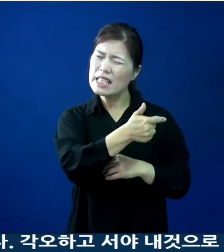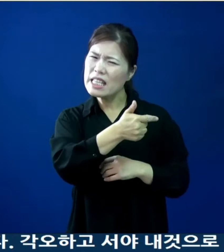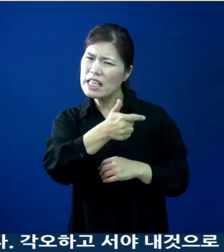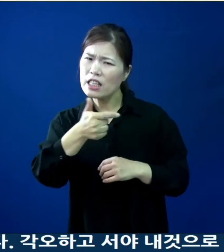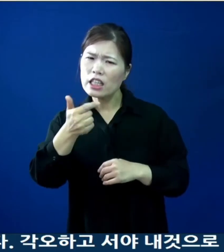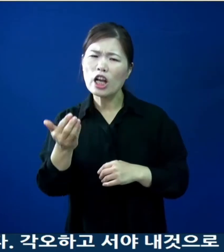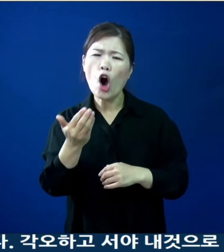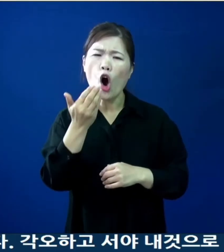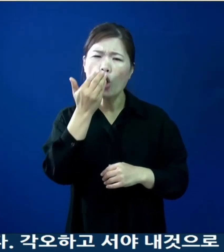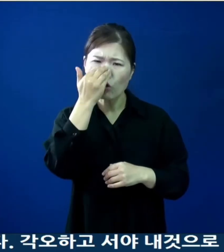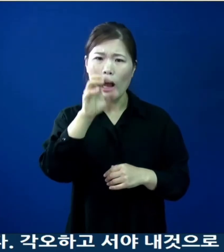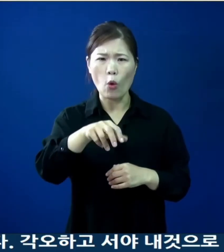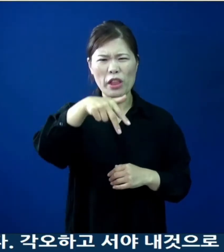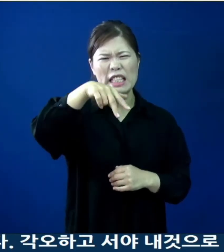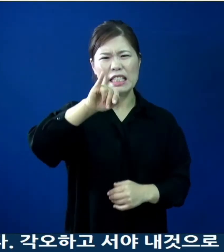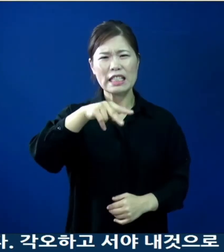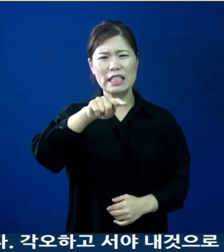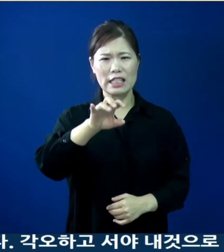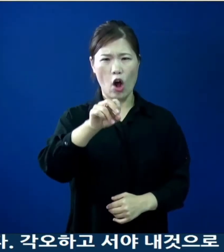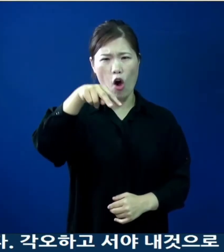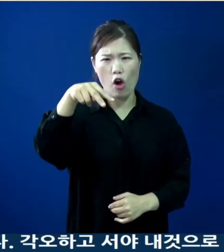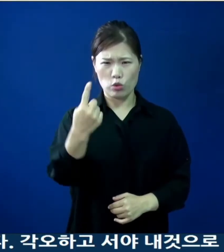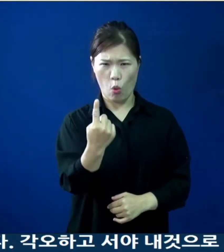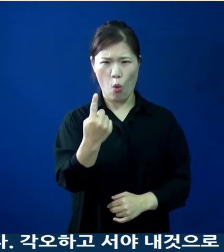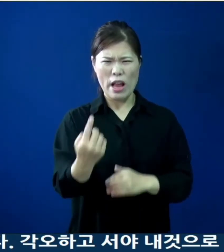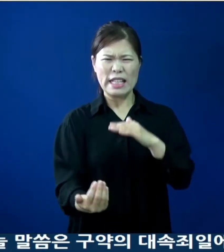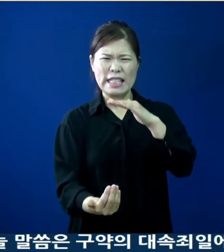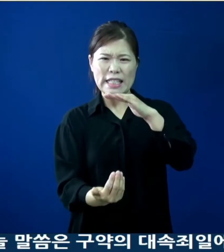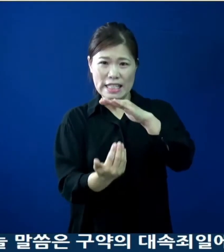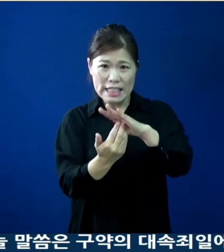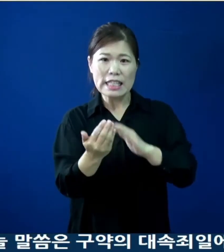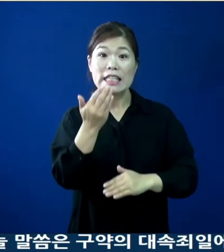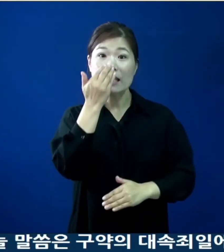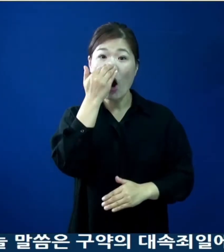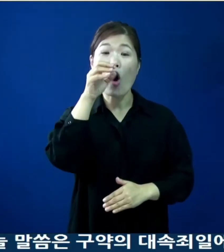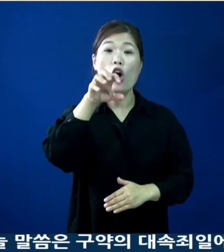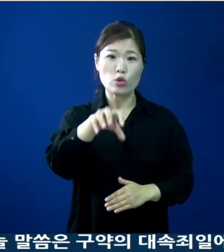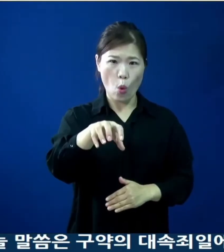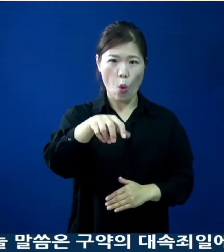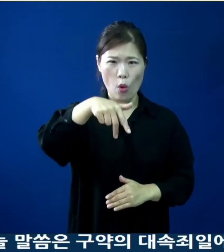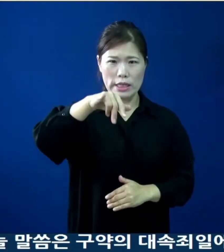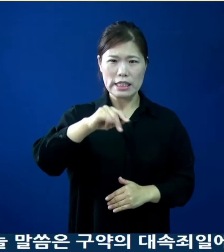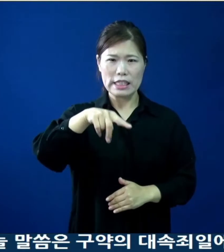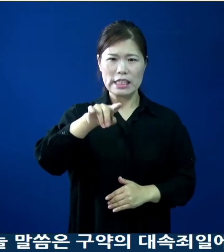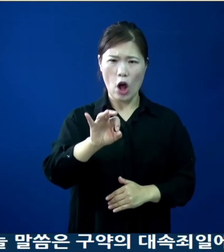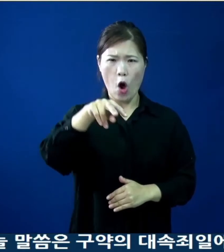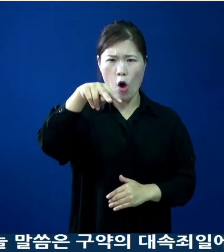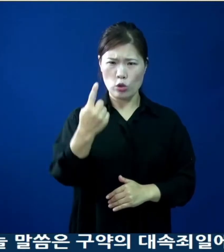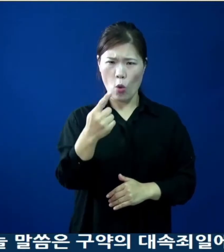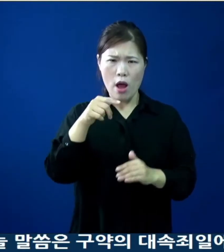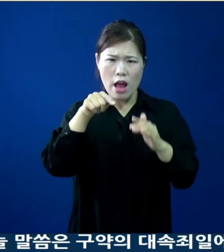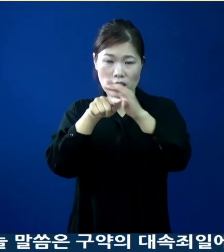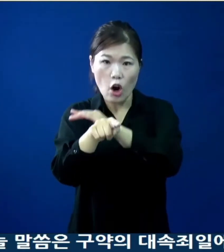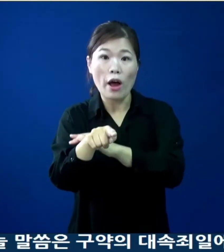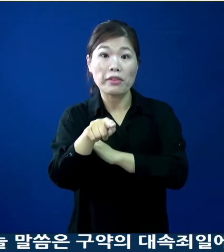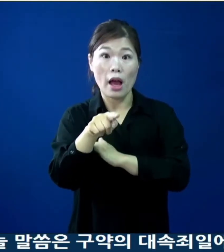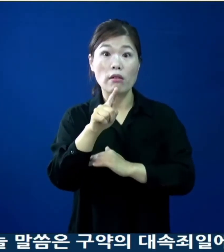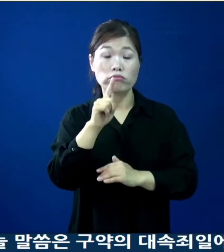장소, 지성소에 들어갈 수 있다라는 걸 들어보셨을 겁니다. 기억하기도 쉬워요.